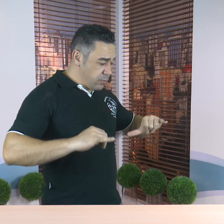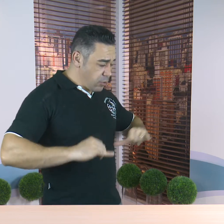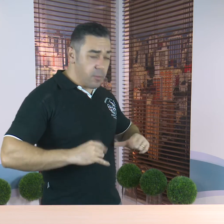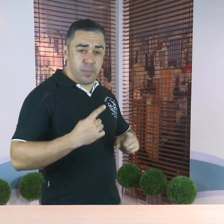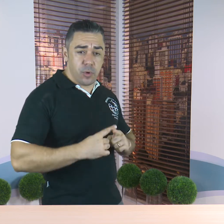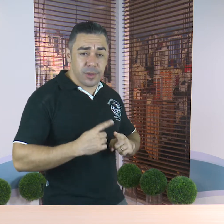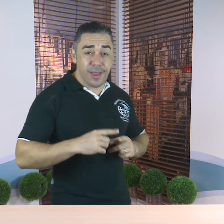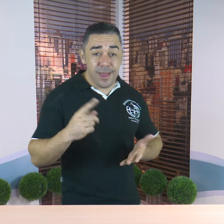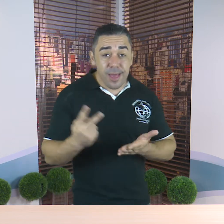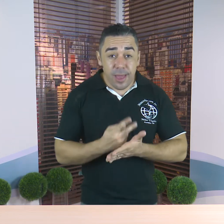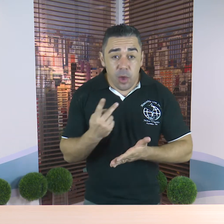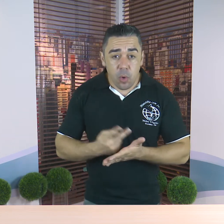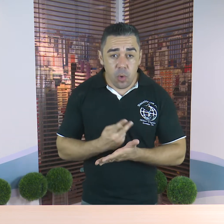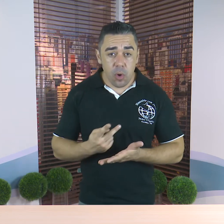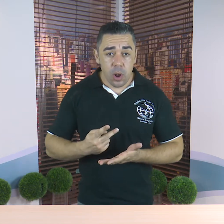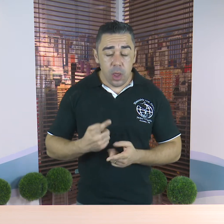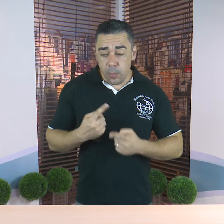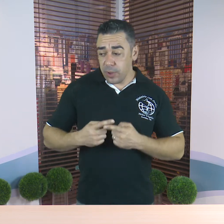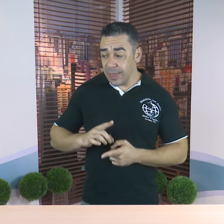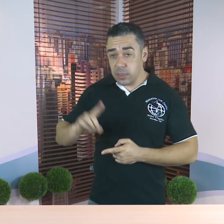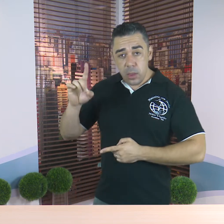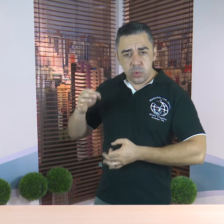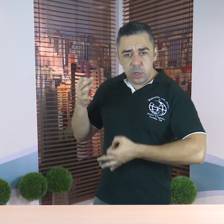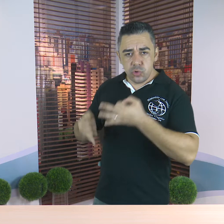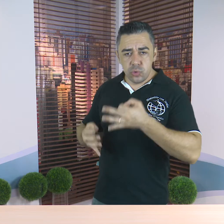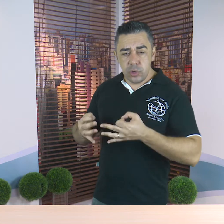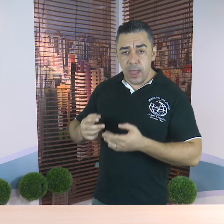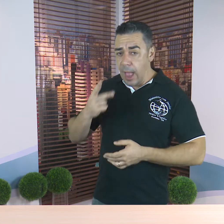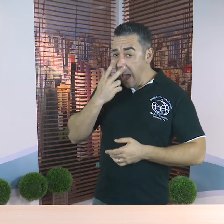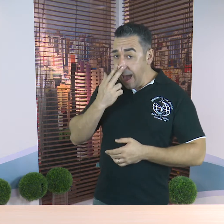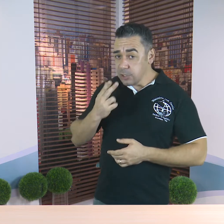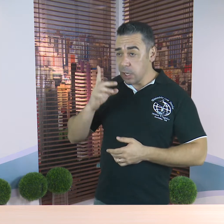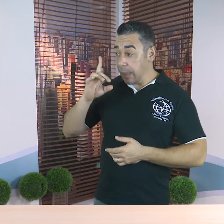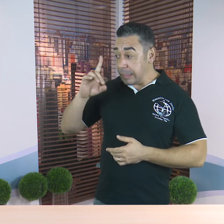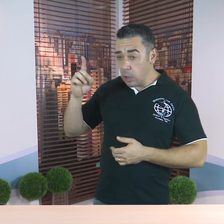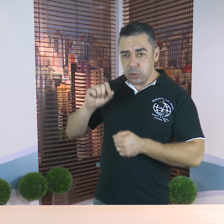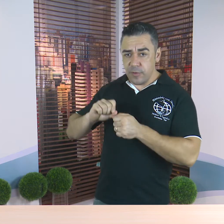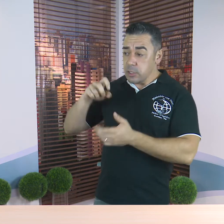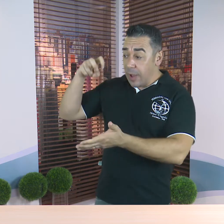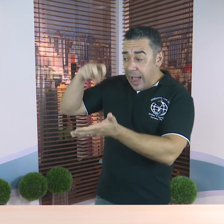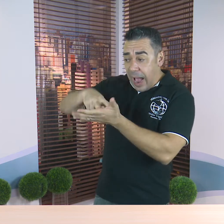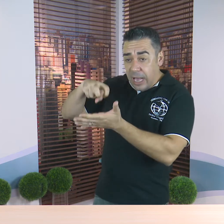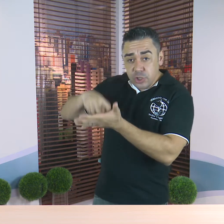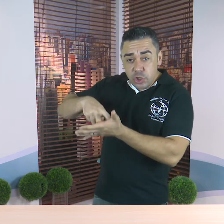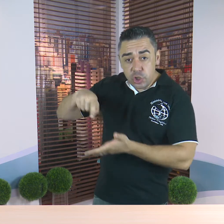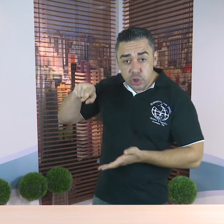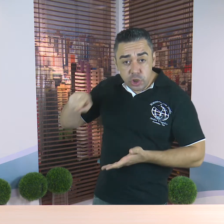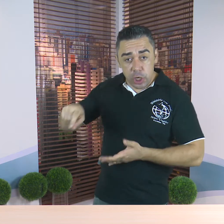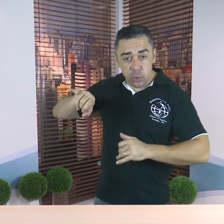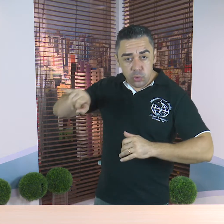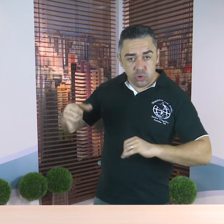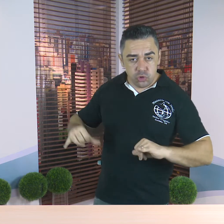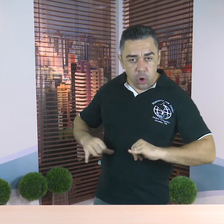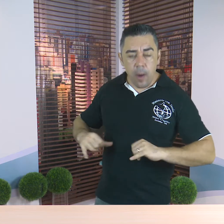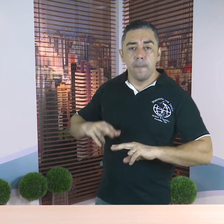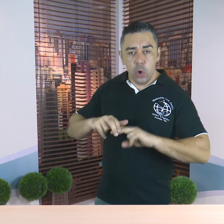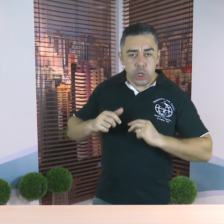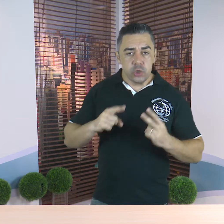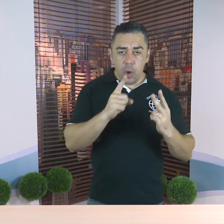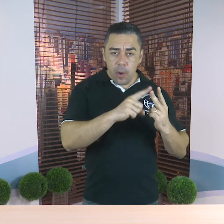injusto. Bildade acredita que Jó está sendo punido pelo pecado que cometeu e, por isso, está convencido de que